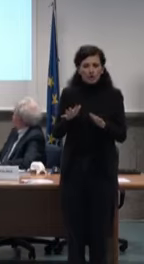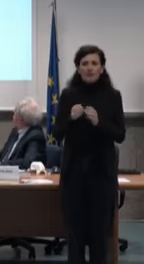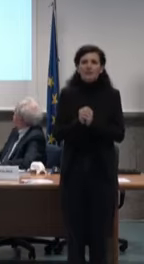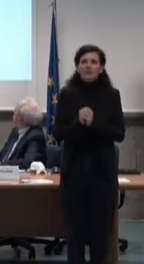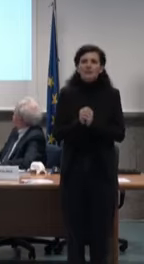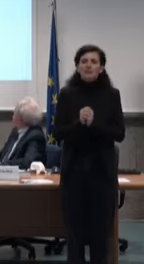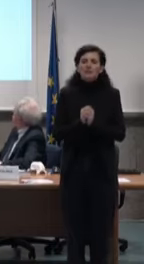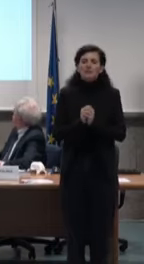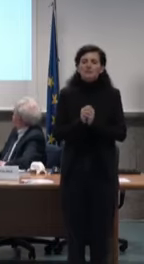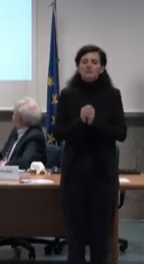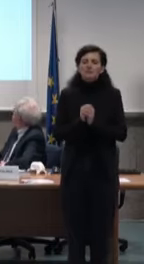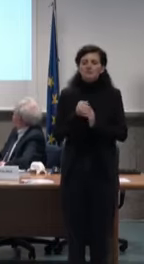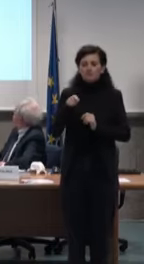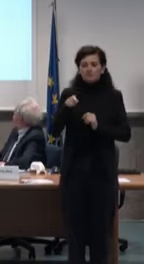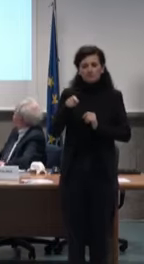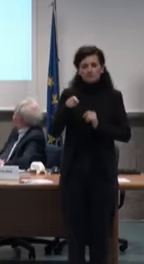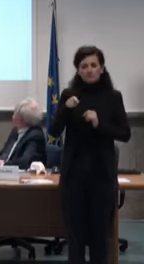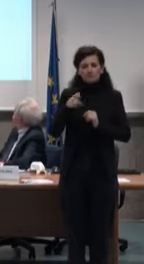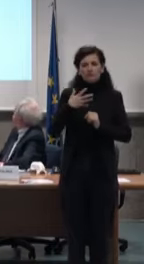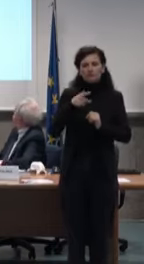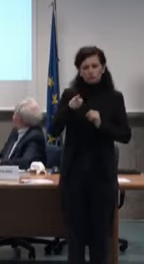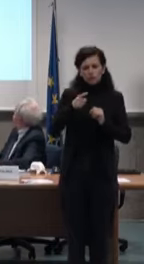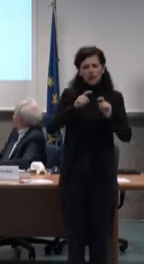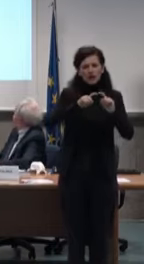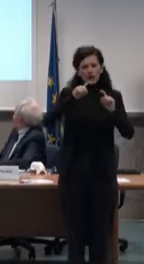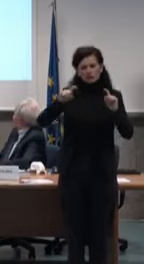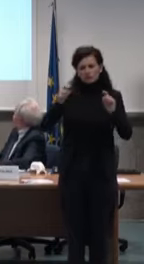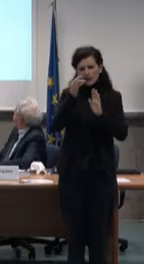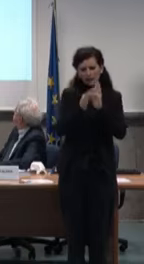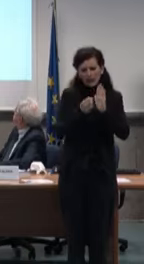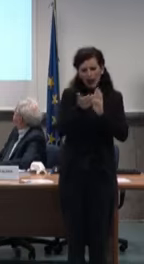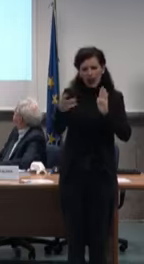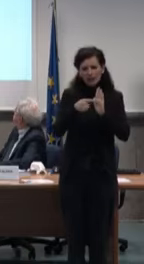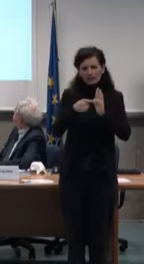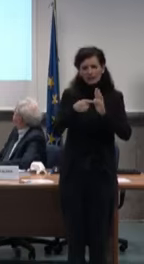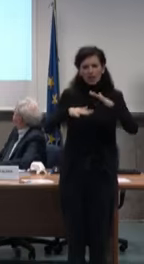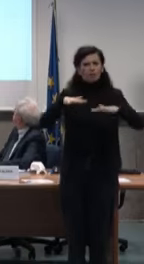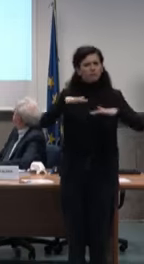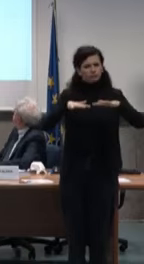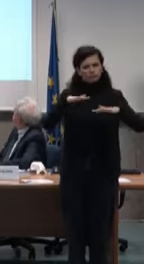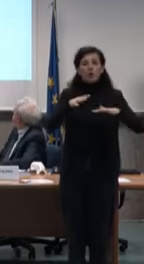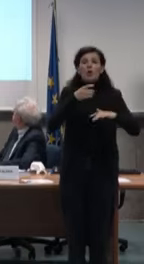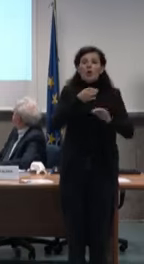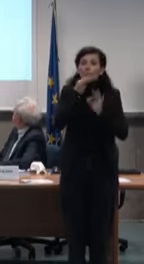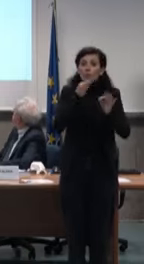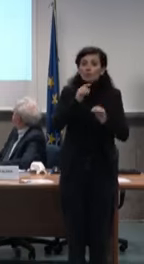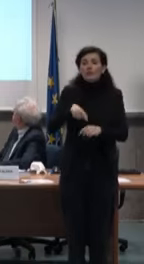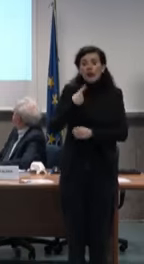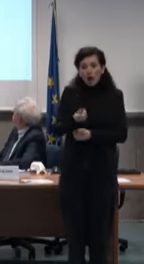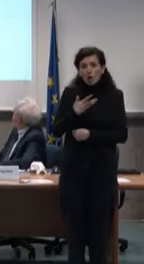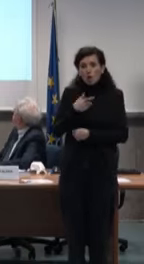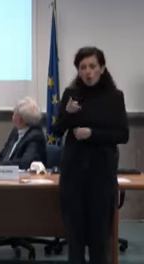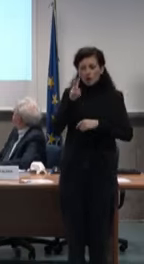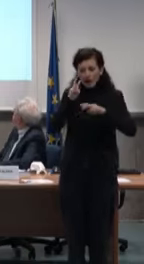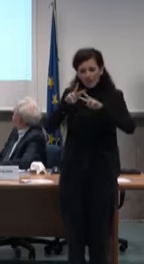in una situazione in cui la zona reti nata a dei dati instabili perché sono ancora in fase di verifica al certamente premente alcuni